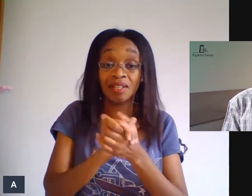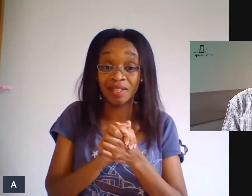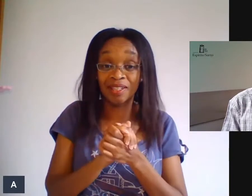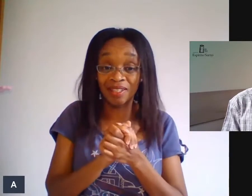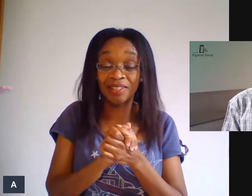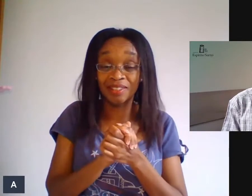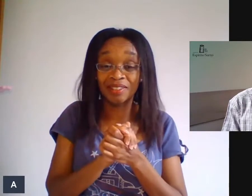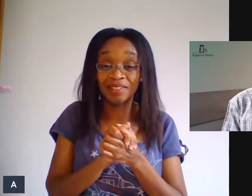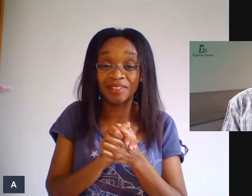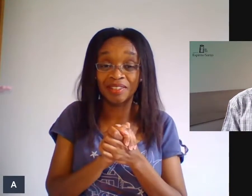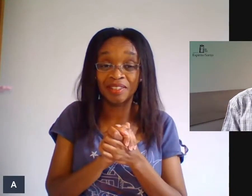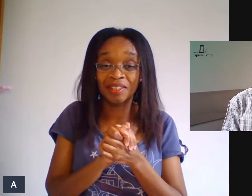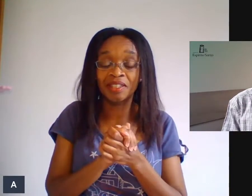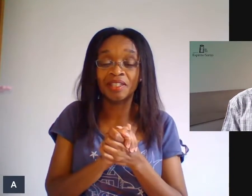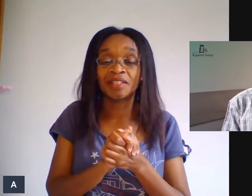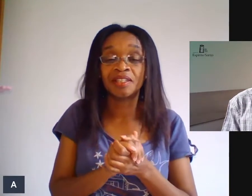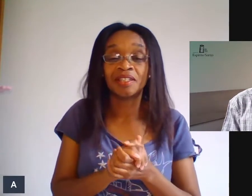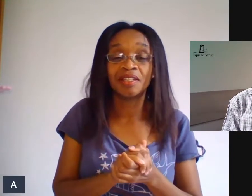são tantos, mas que